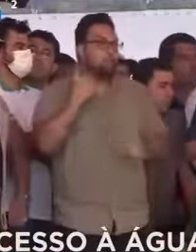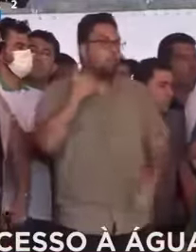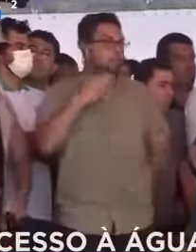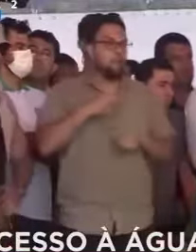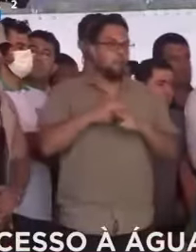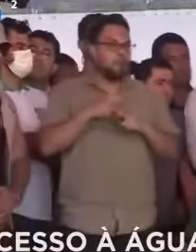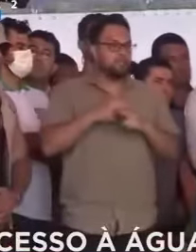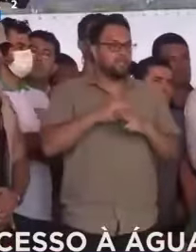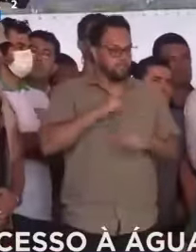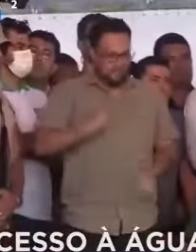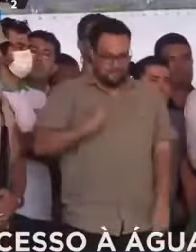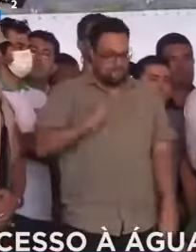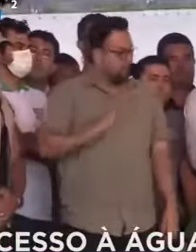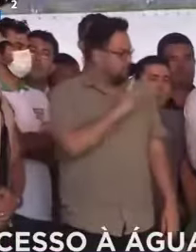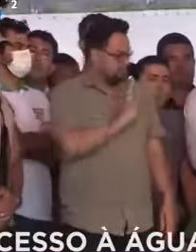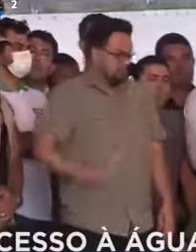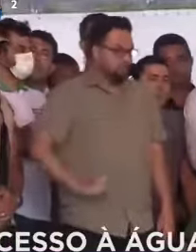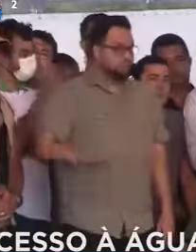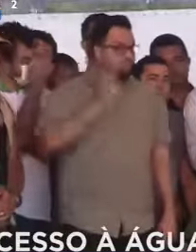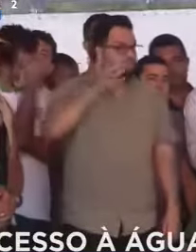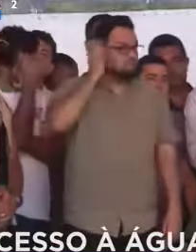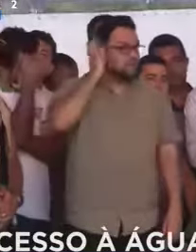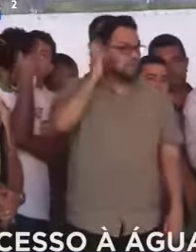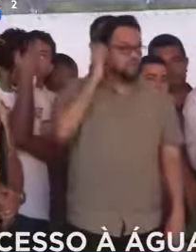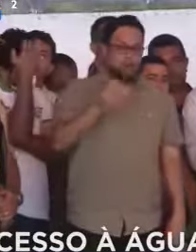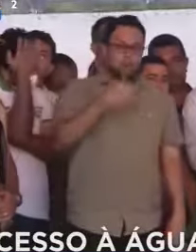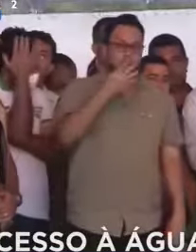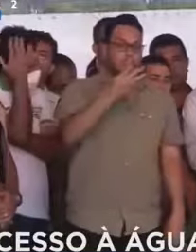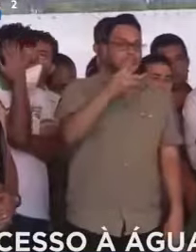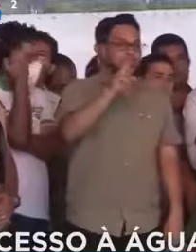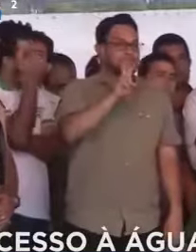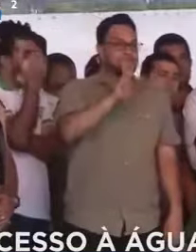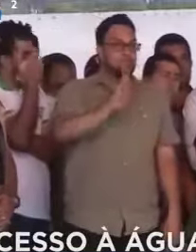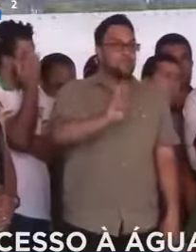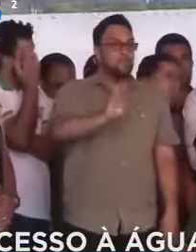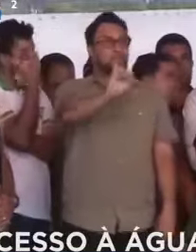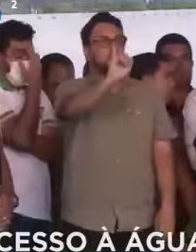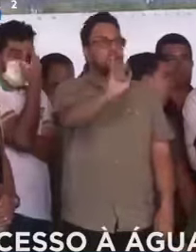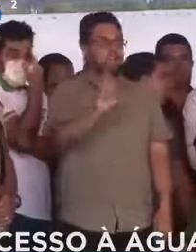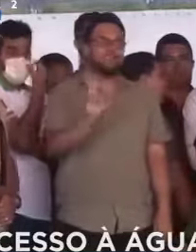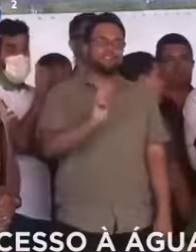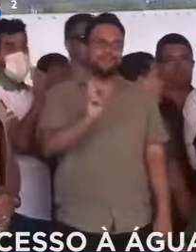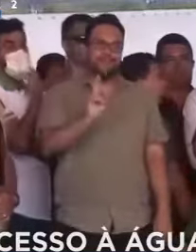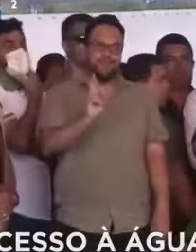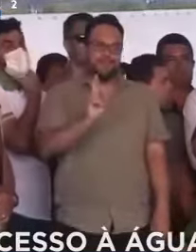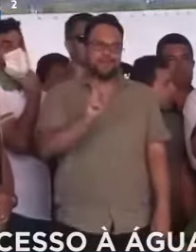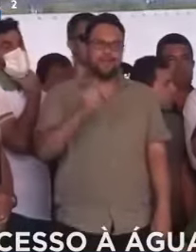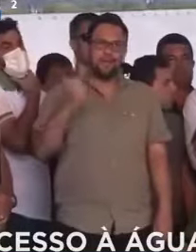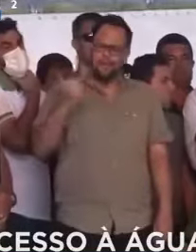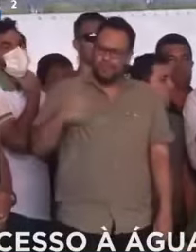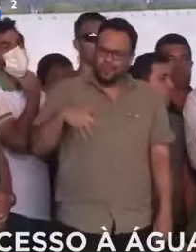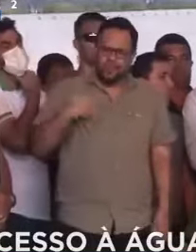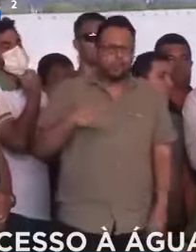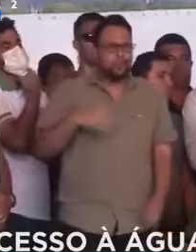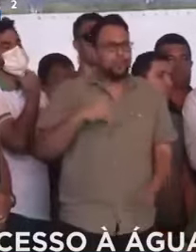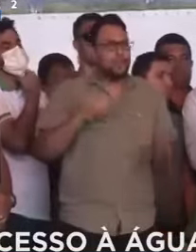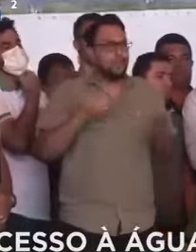do presidente Pedro, que está aqui. 45 bilhões de reais. São